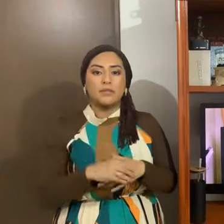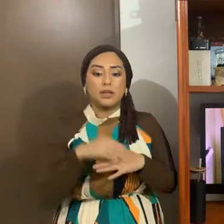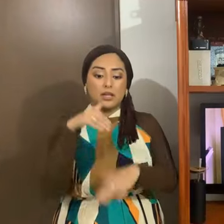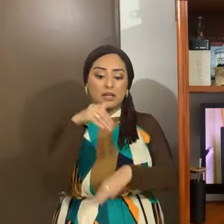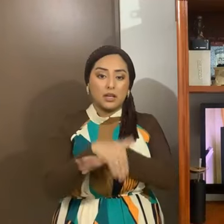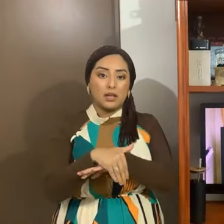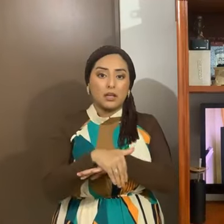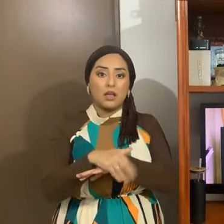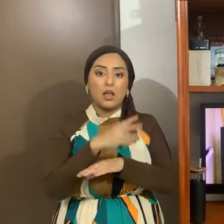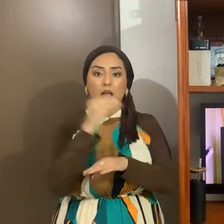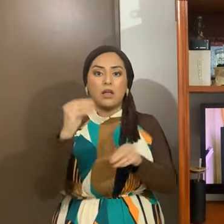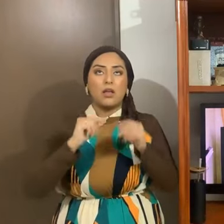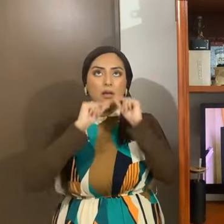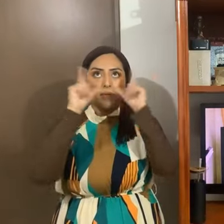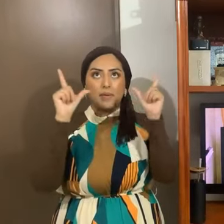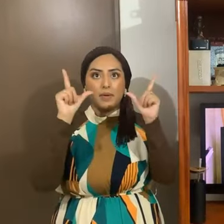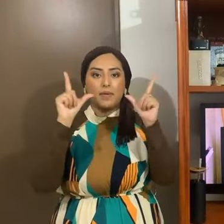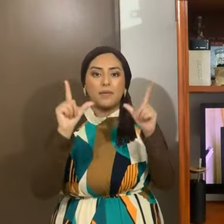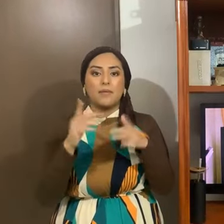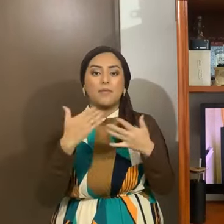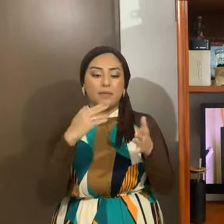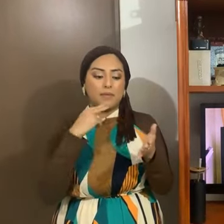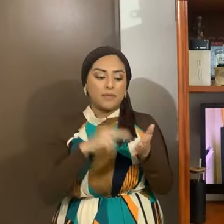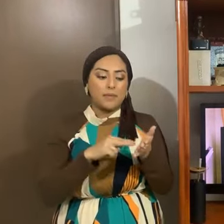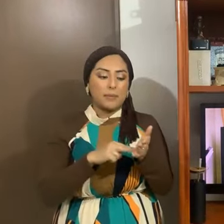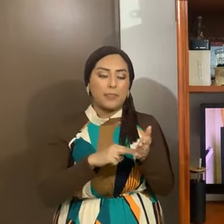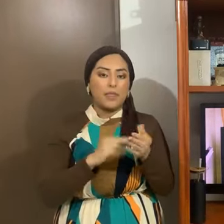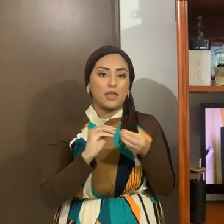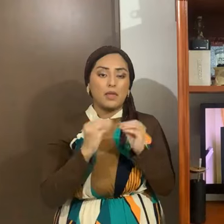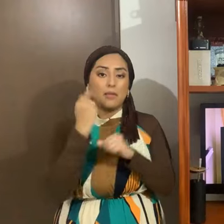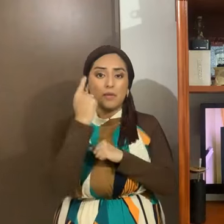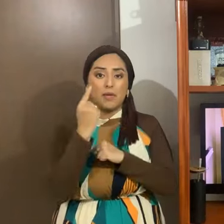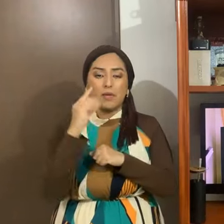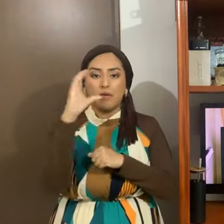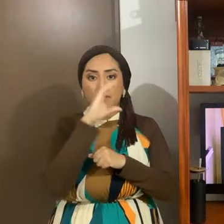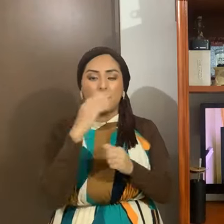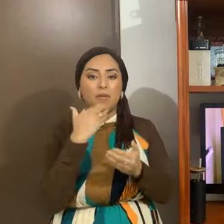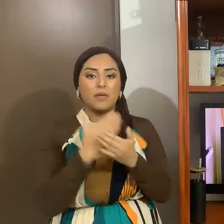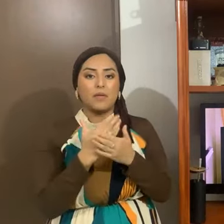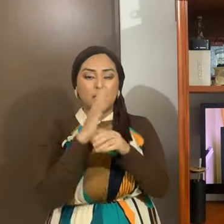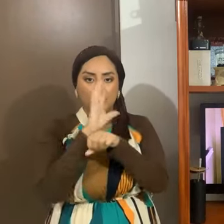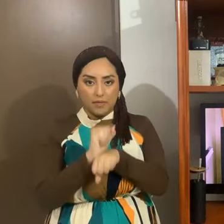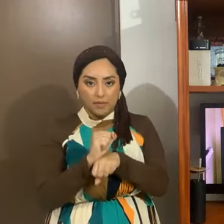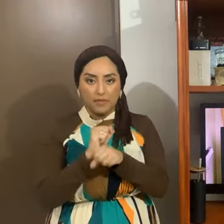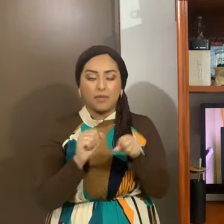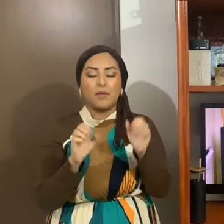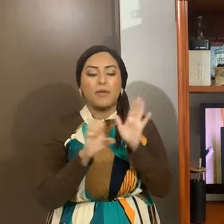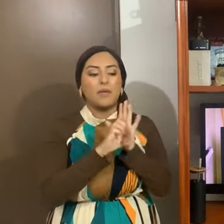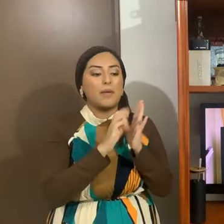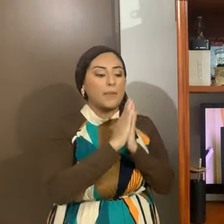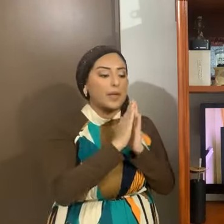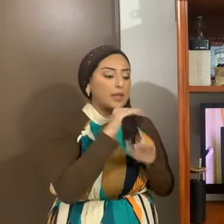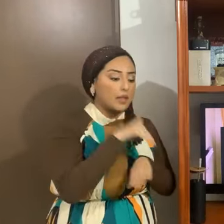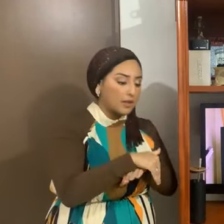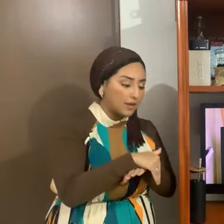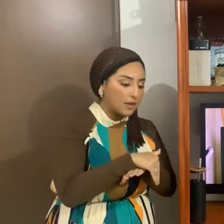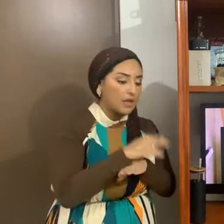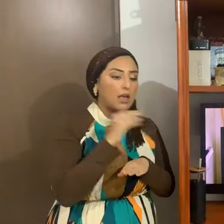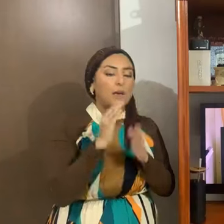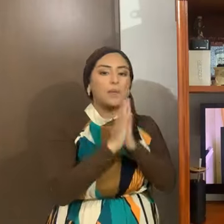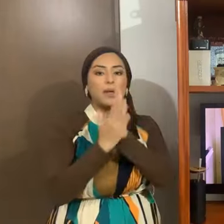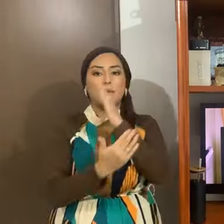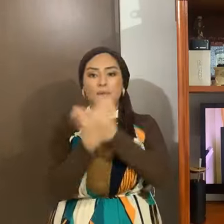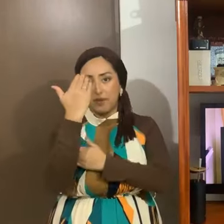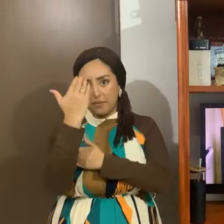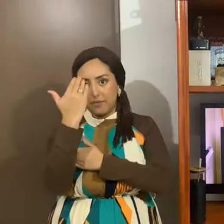la noche y al despertar. Entonces yo lo anoté aquí. Primero, buscar un buen hábito, por ejemplo, orar en la noche y en la